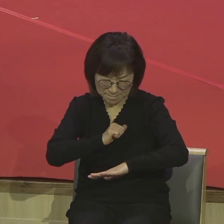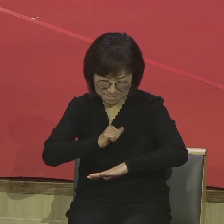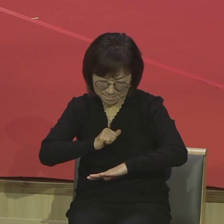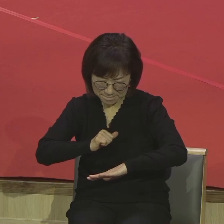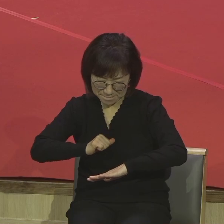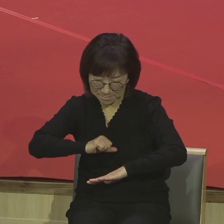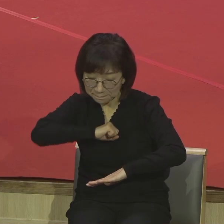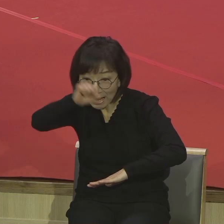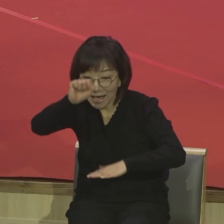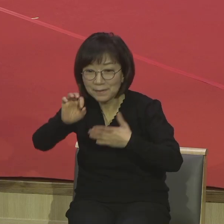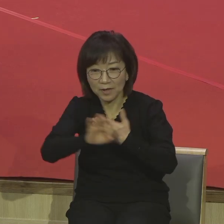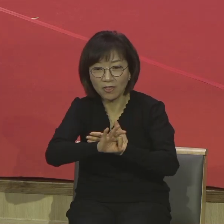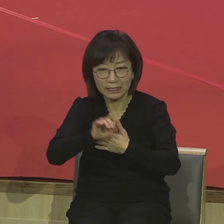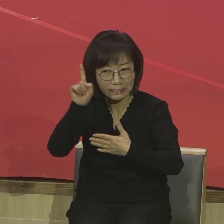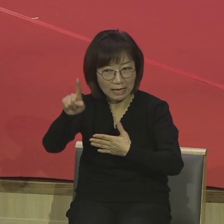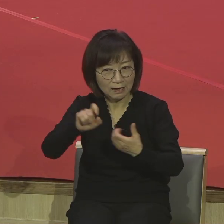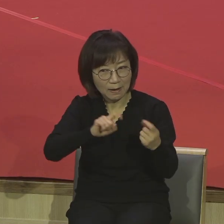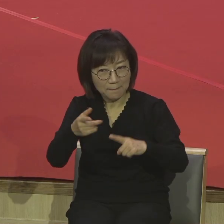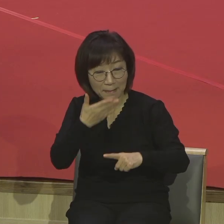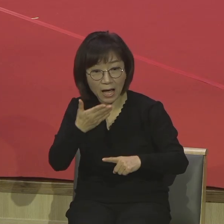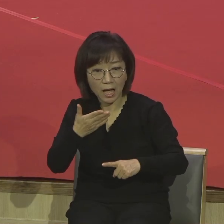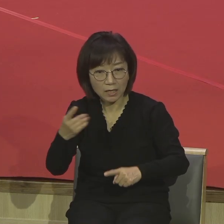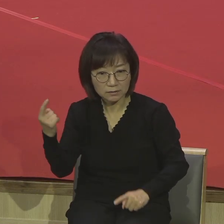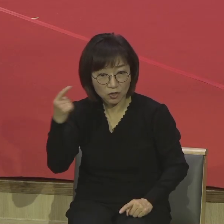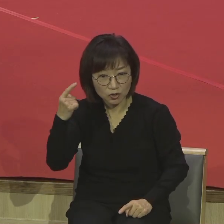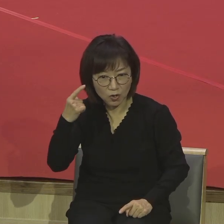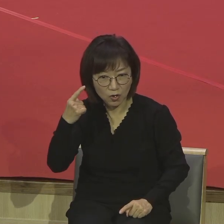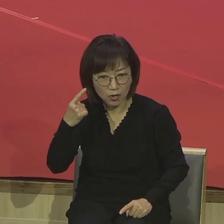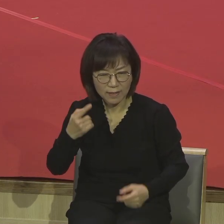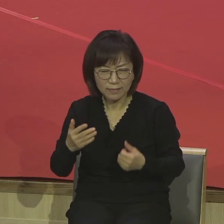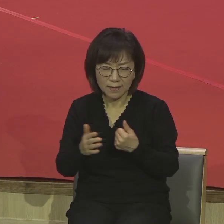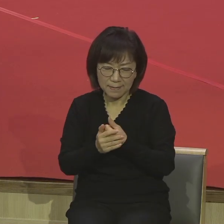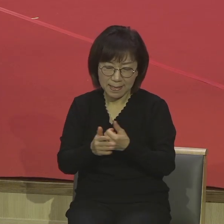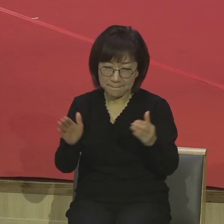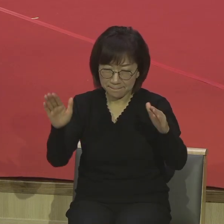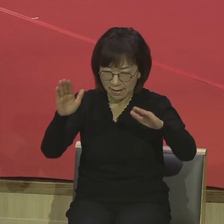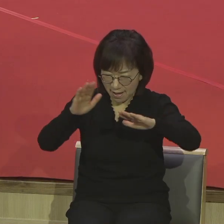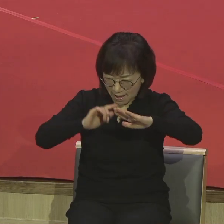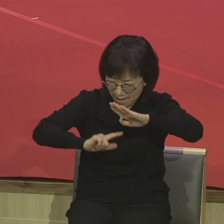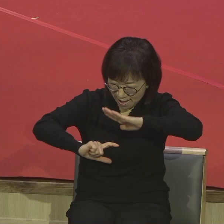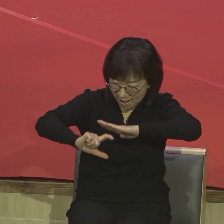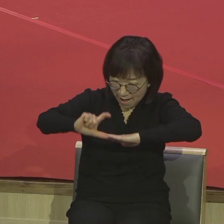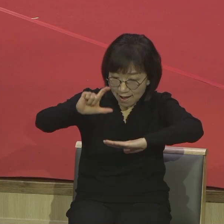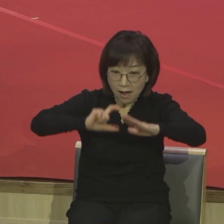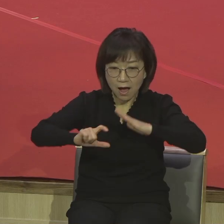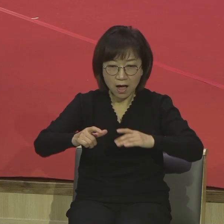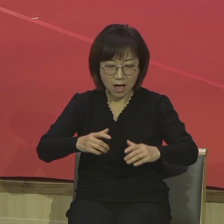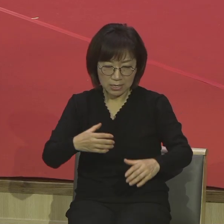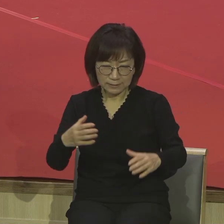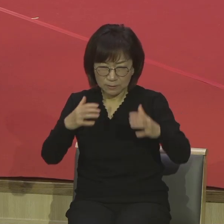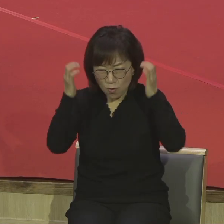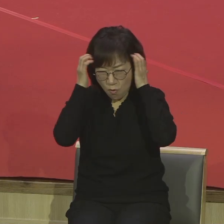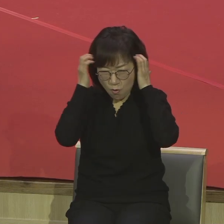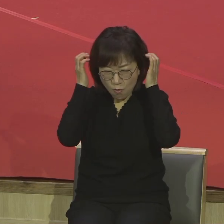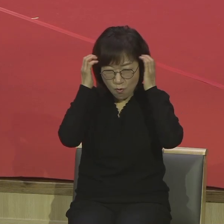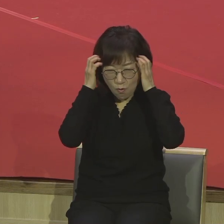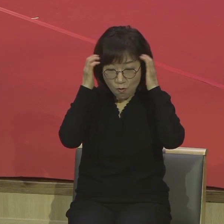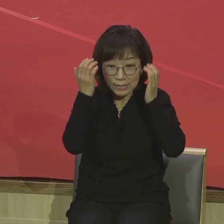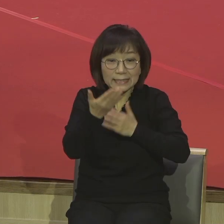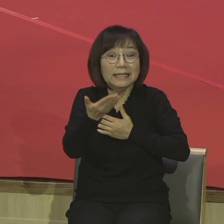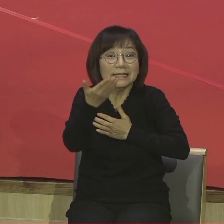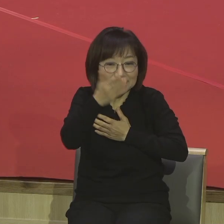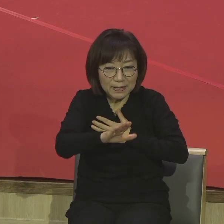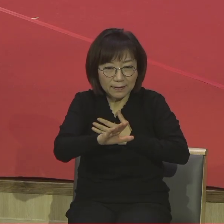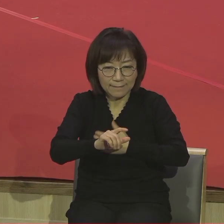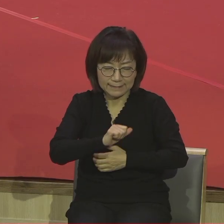듣고 밤에 밤새도록 고통 속에서 자기를 죽이는 이 고통